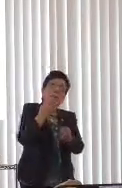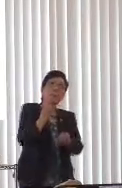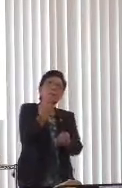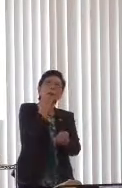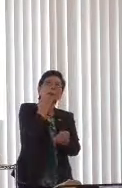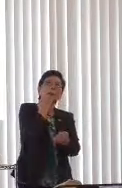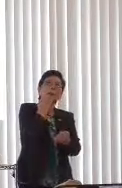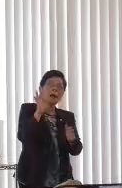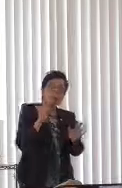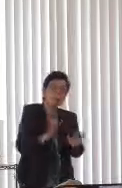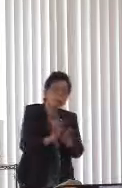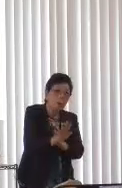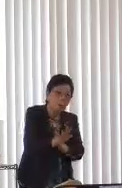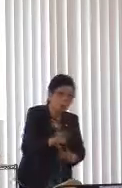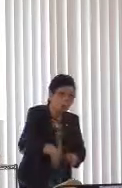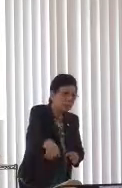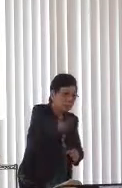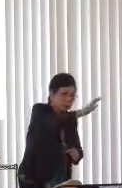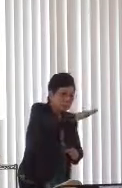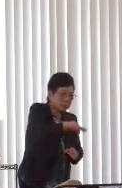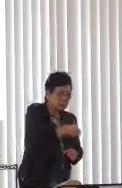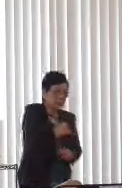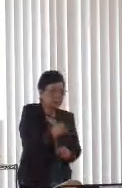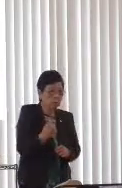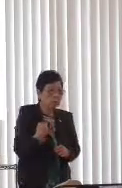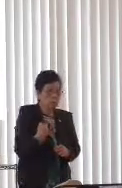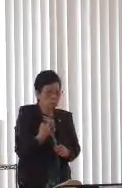から私たちにできる